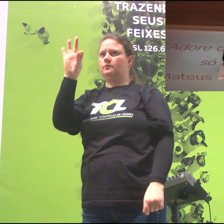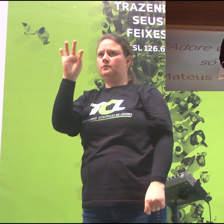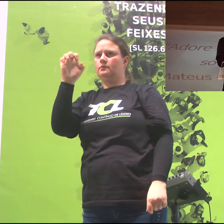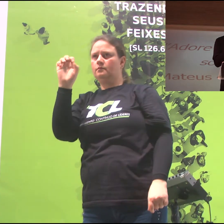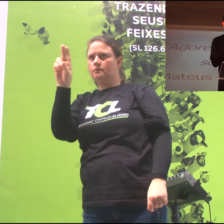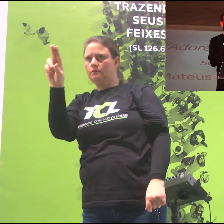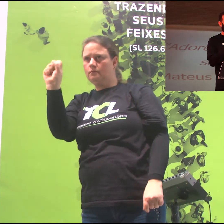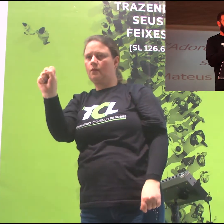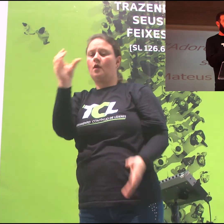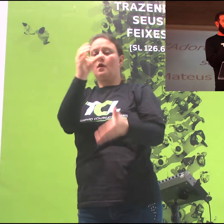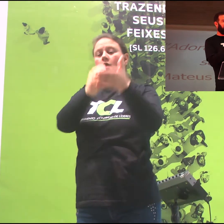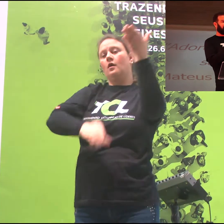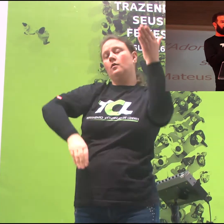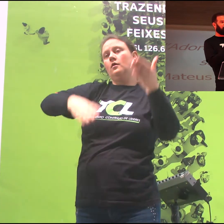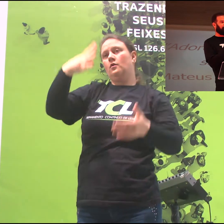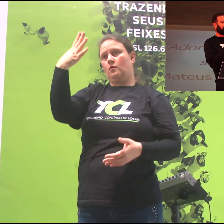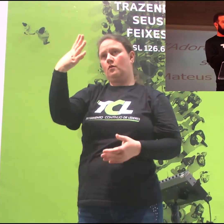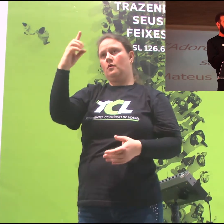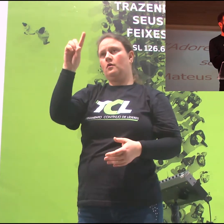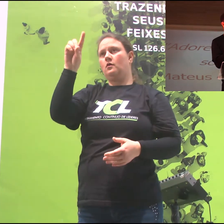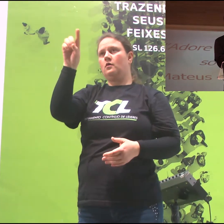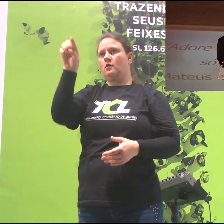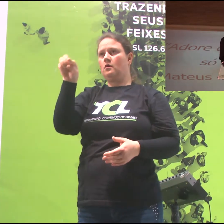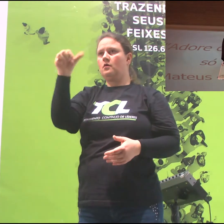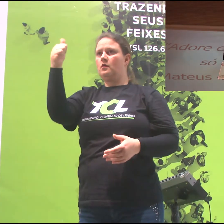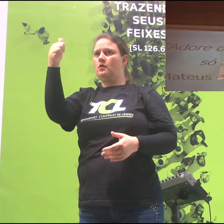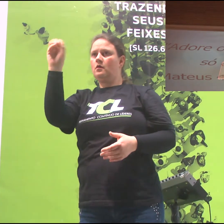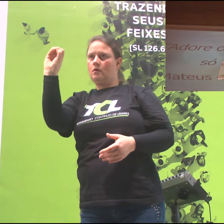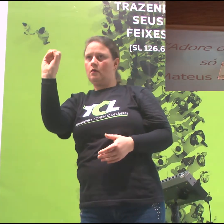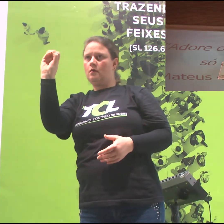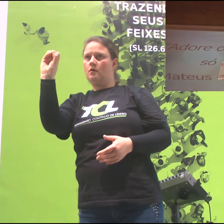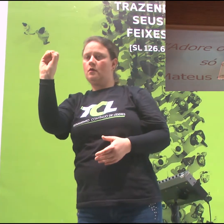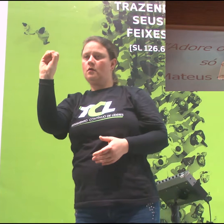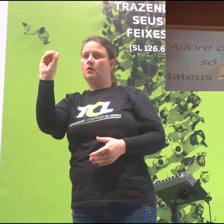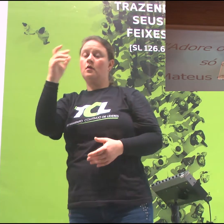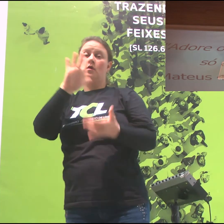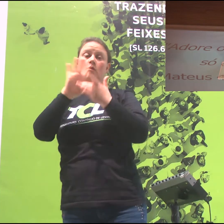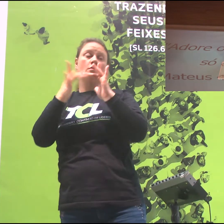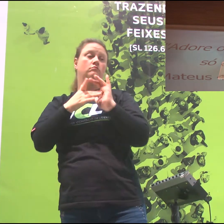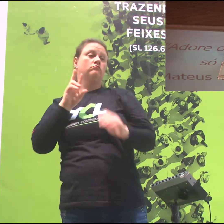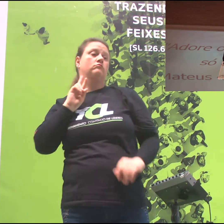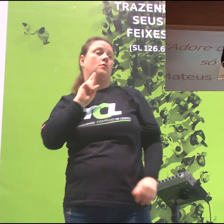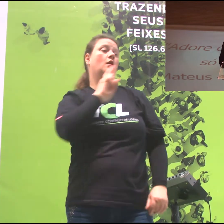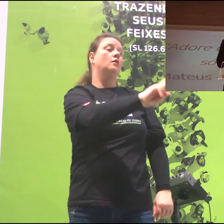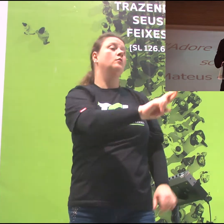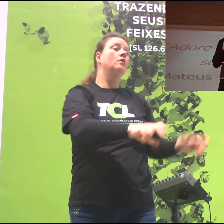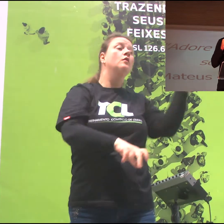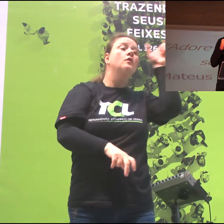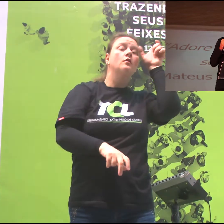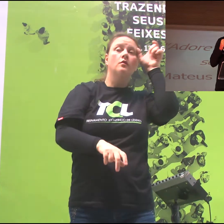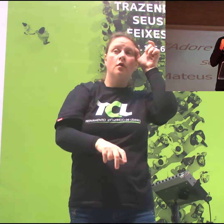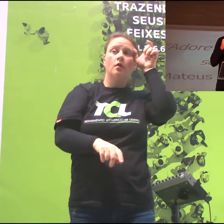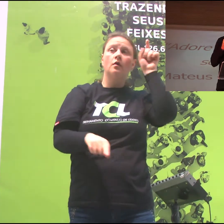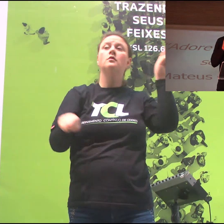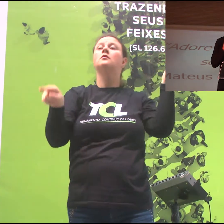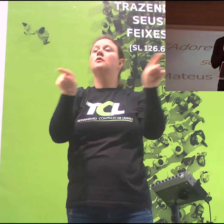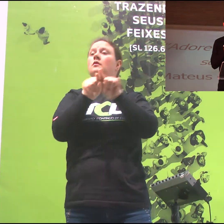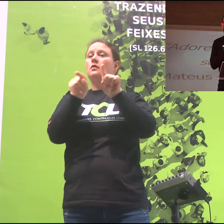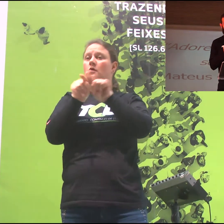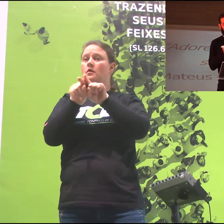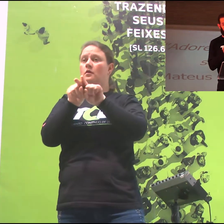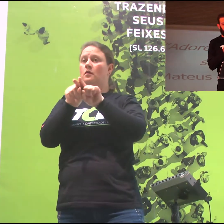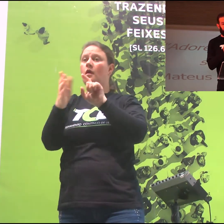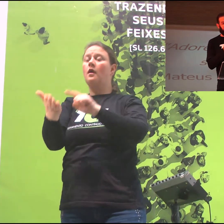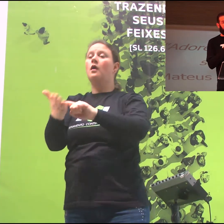4, versículo 10, quando Jesus está respondendo a Satanás na tentação no deserto, que também aparece em Lucas 4. Na verdade, Jesus